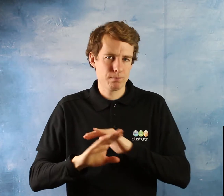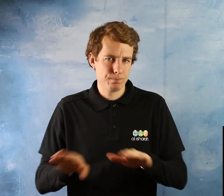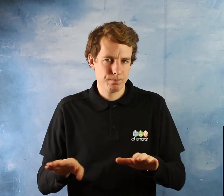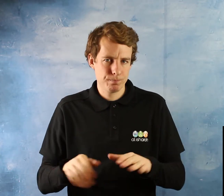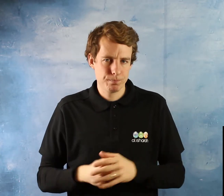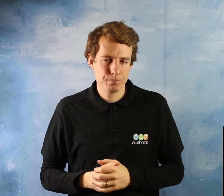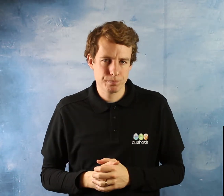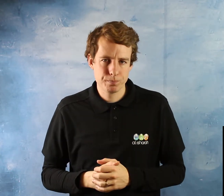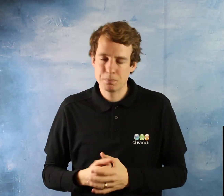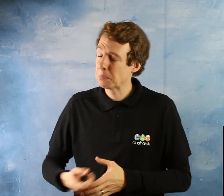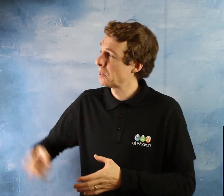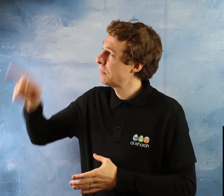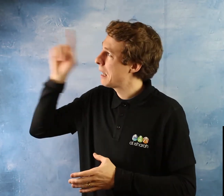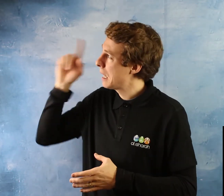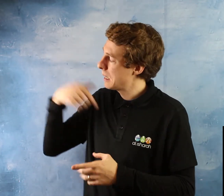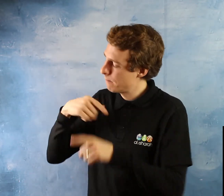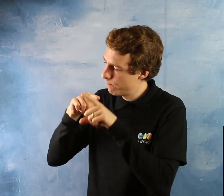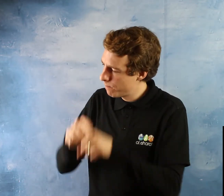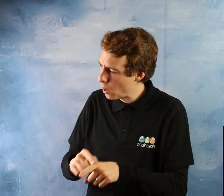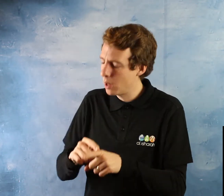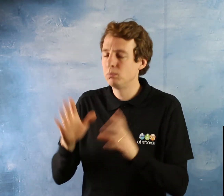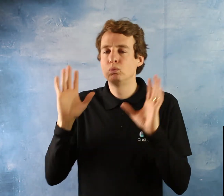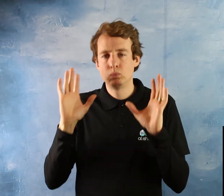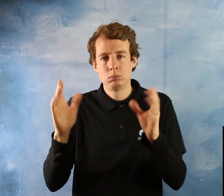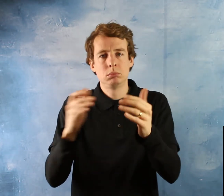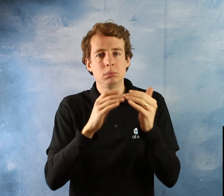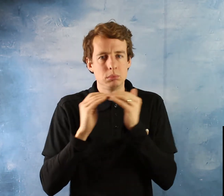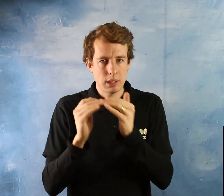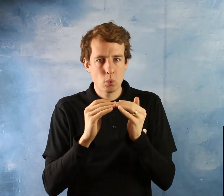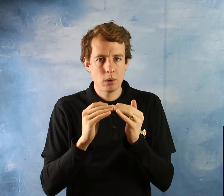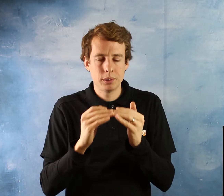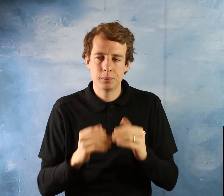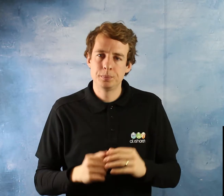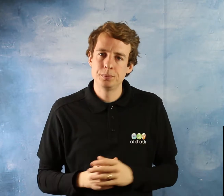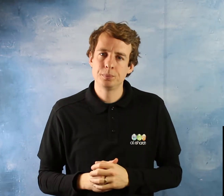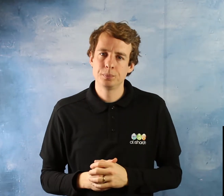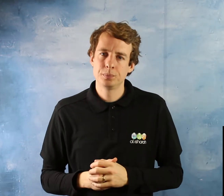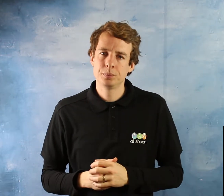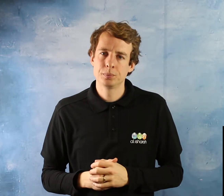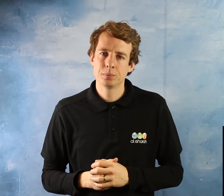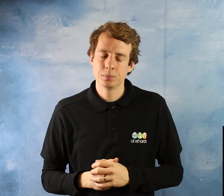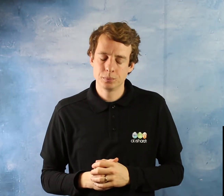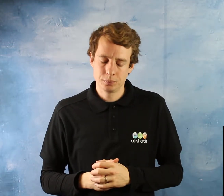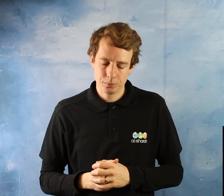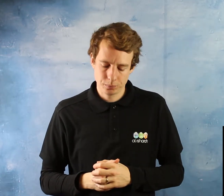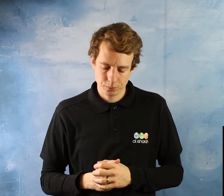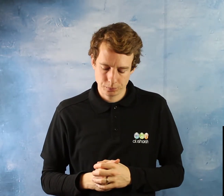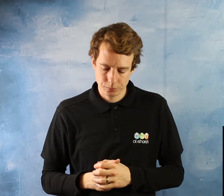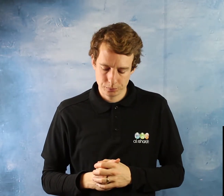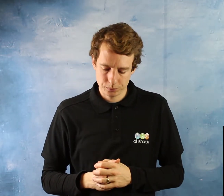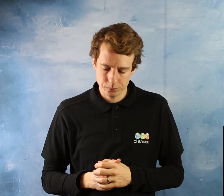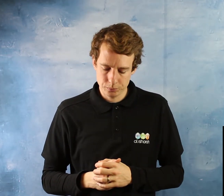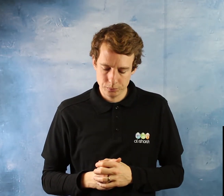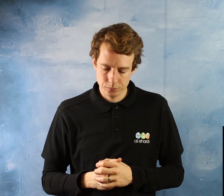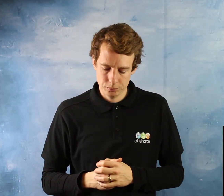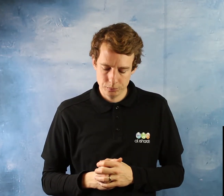He also said, عليه الصلاة والسلام, ما نقصت صدقة من مال وما زاد الله عبدا بعفو إلا عزة